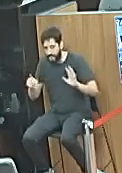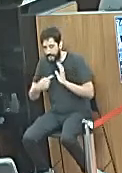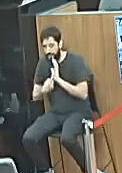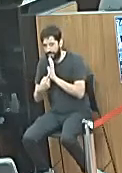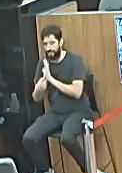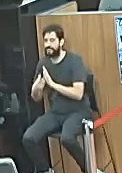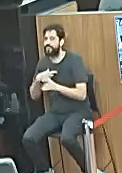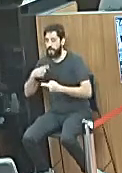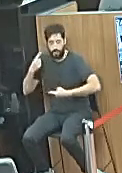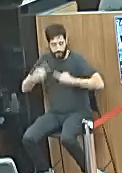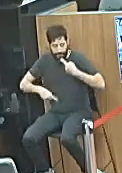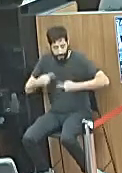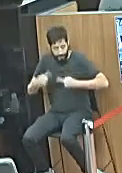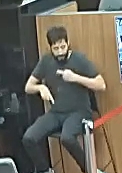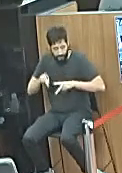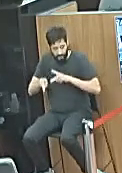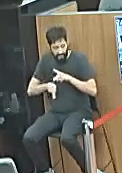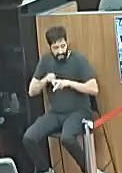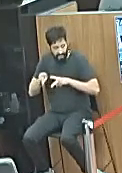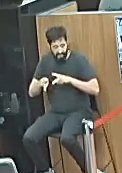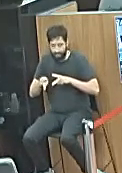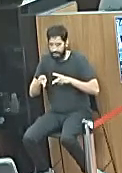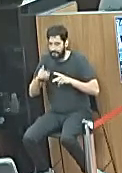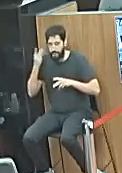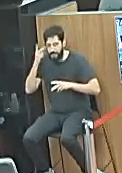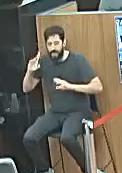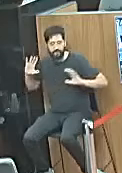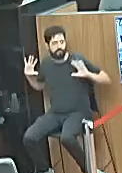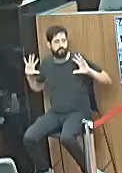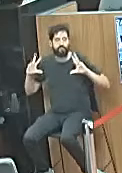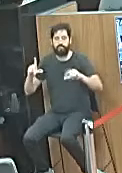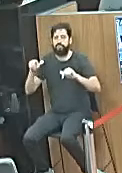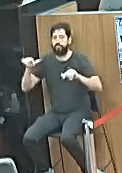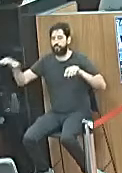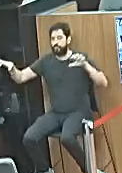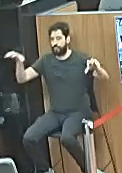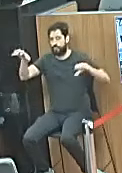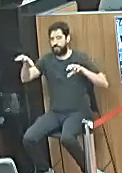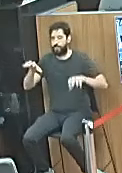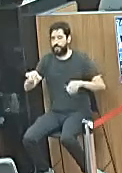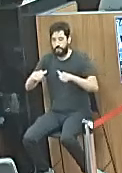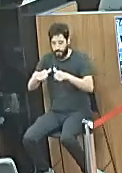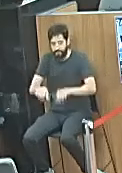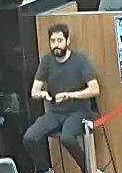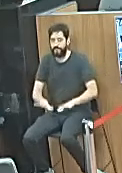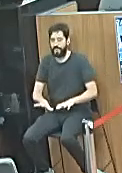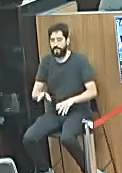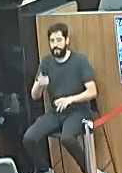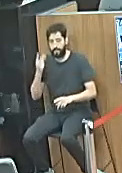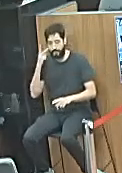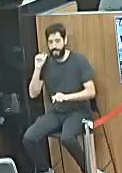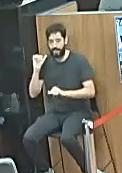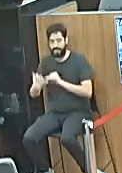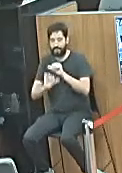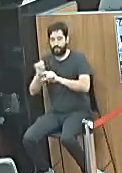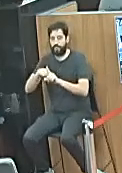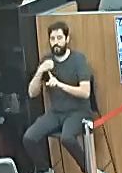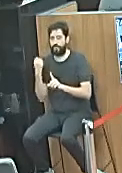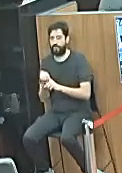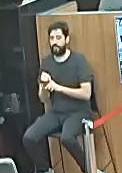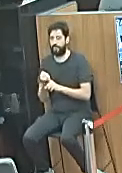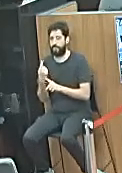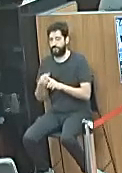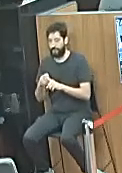teria políticas públicas para todos os setores políticas permanentes de transformação social porque todas